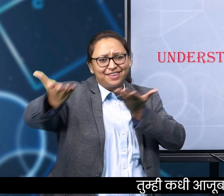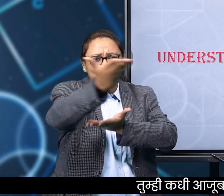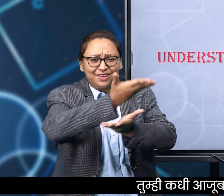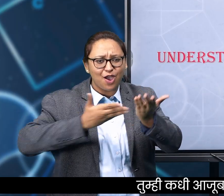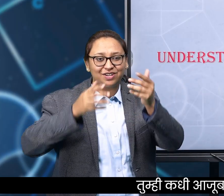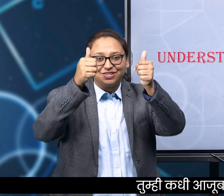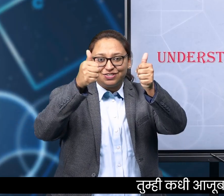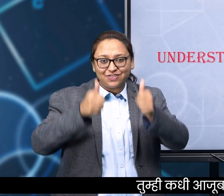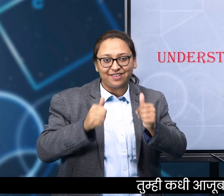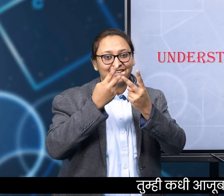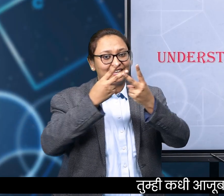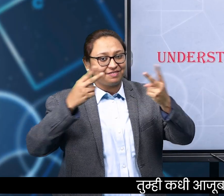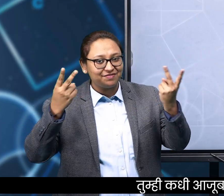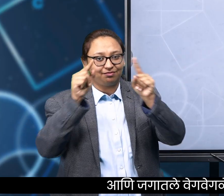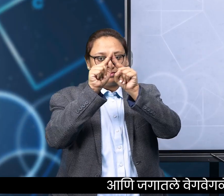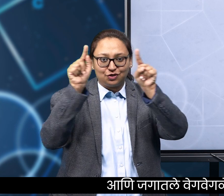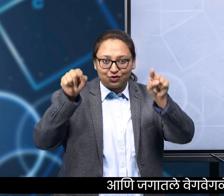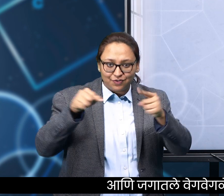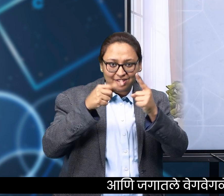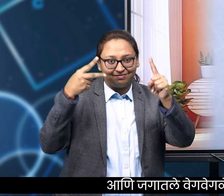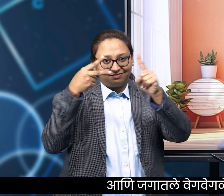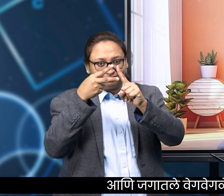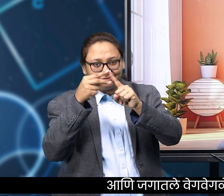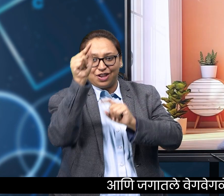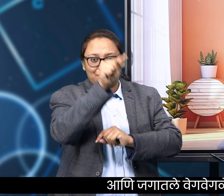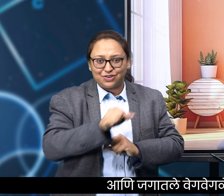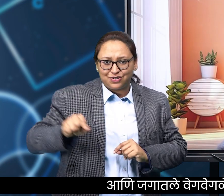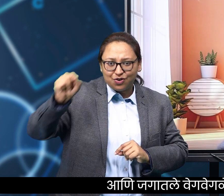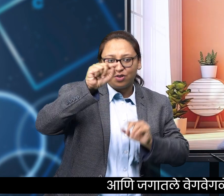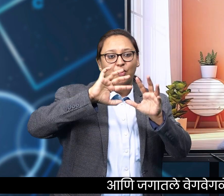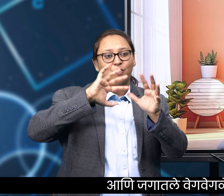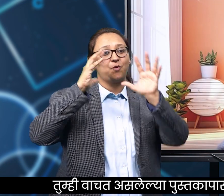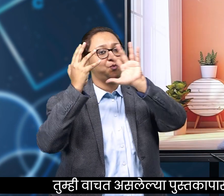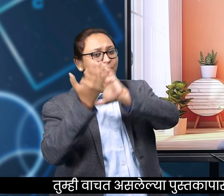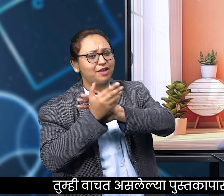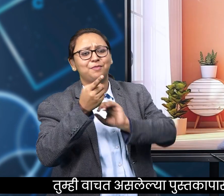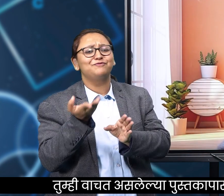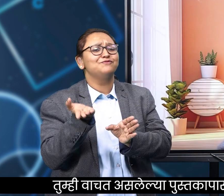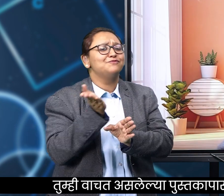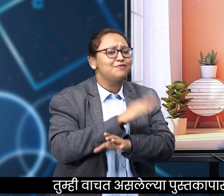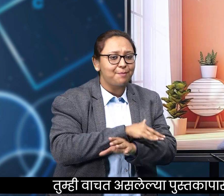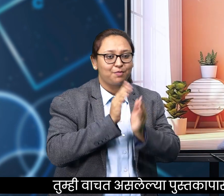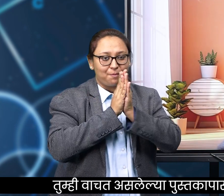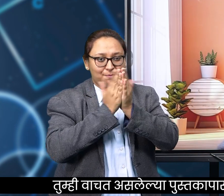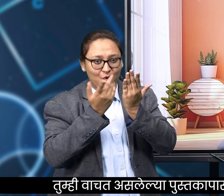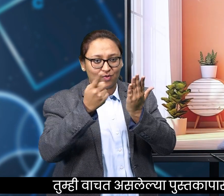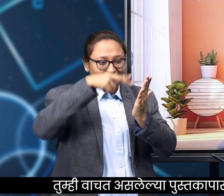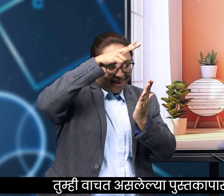तुम्ही कधी आजूबाजूला पाहिले आहे का आणि जगातले वेगवेगळे आकार पाहिले आहेत का? तुम्ही वाचत असलेल्या पुस्तकापासून ते